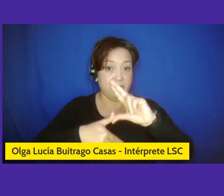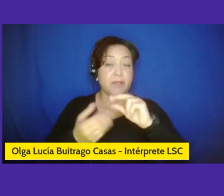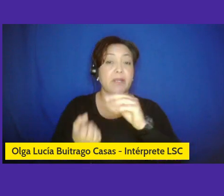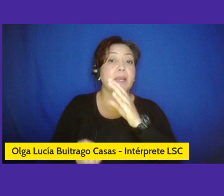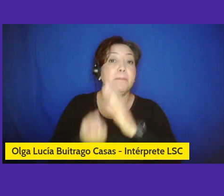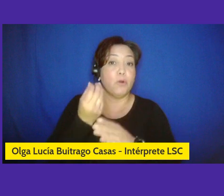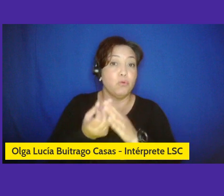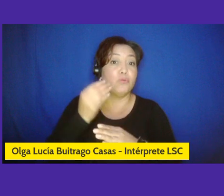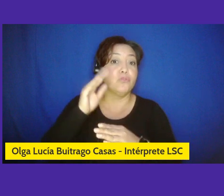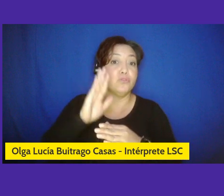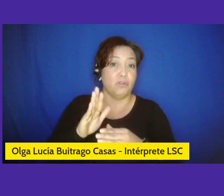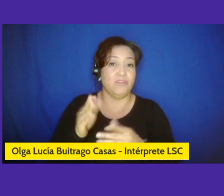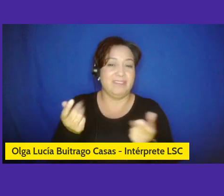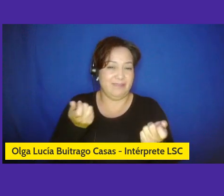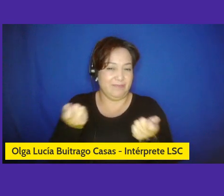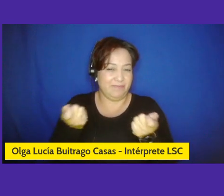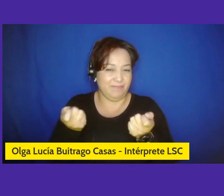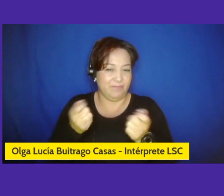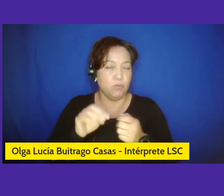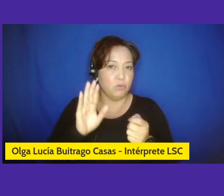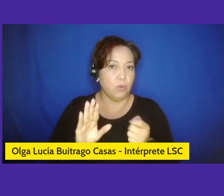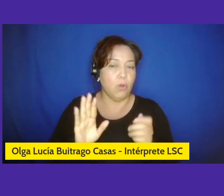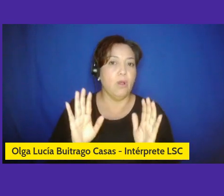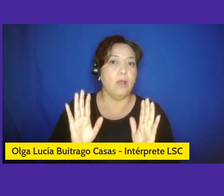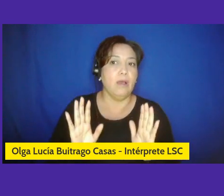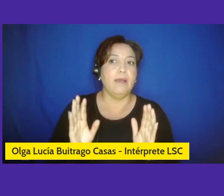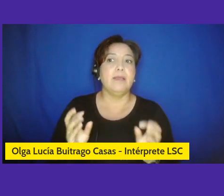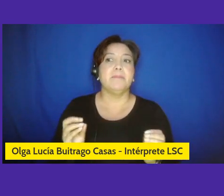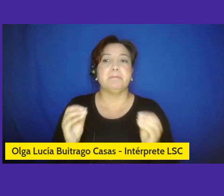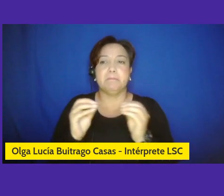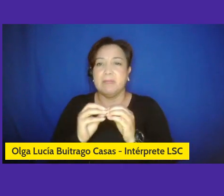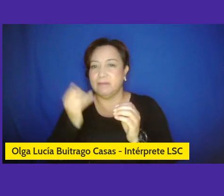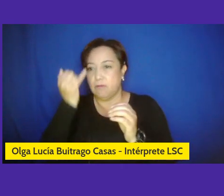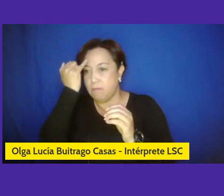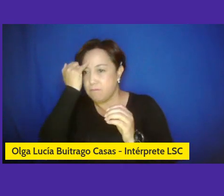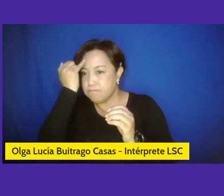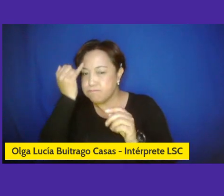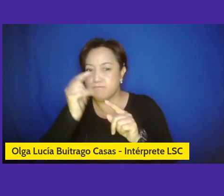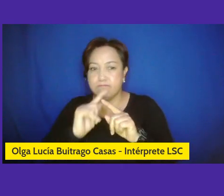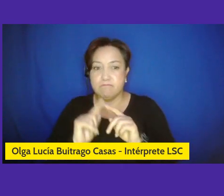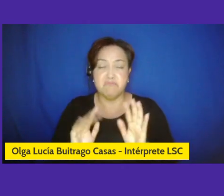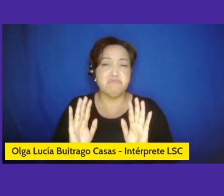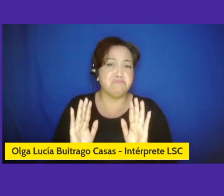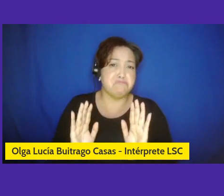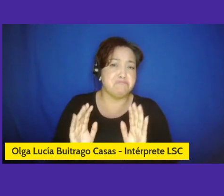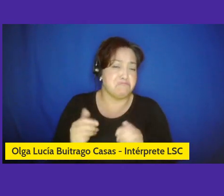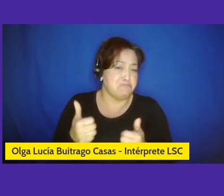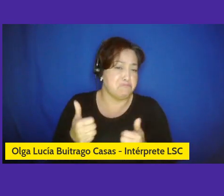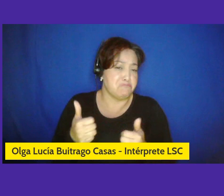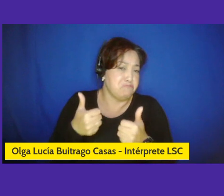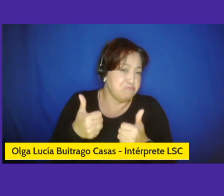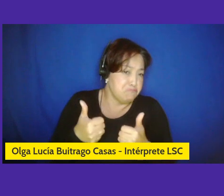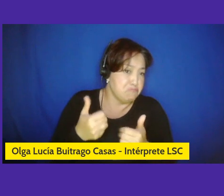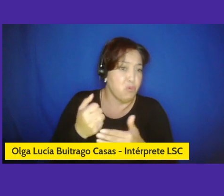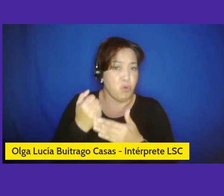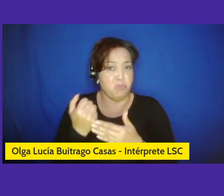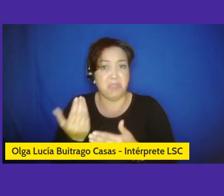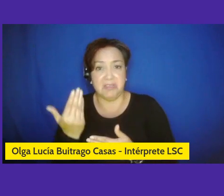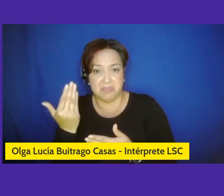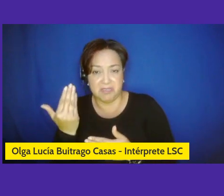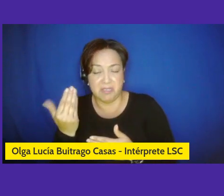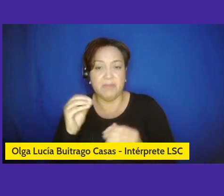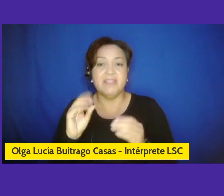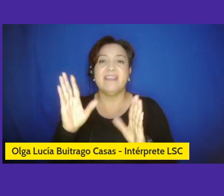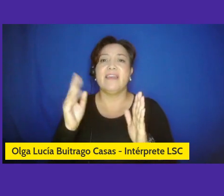verdad que tener esas ideas están buenas, ayudan, es otro tipo de